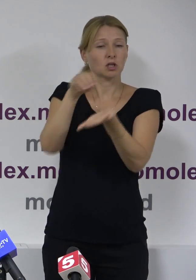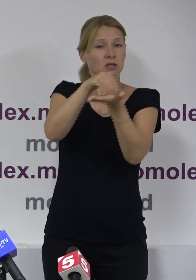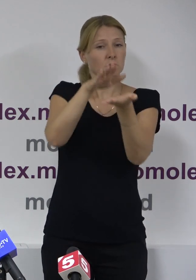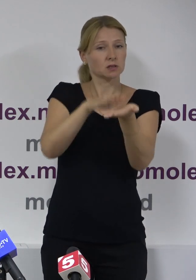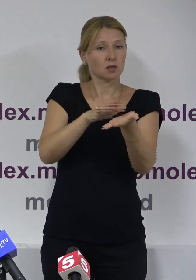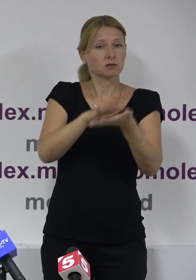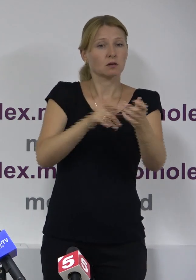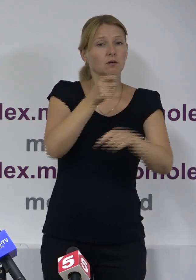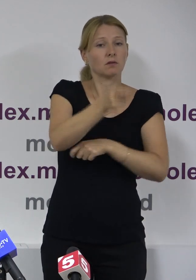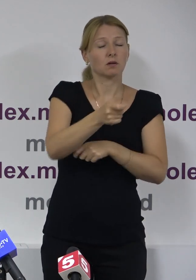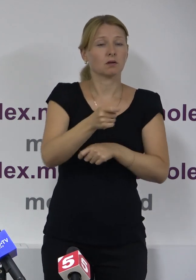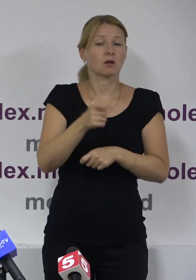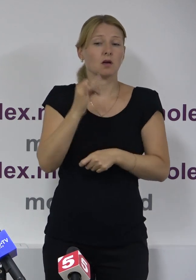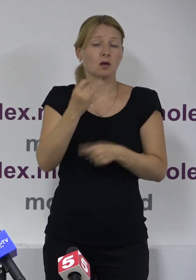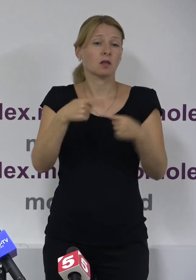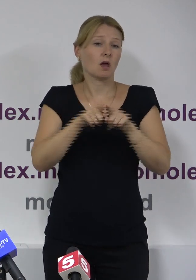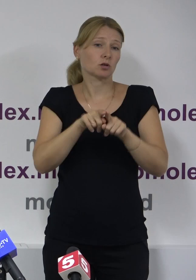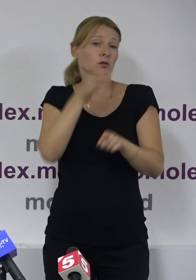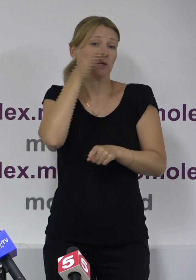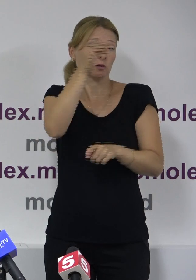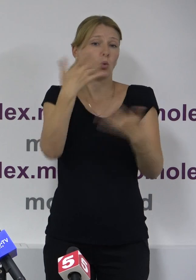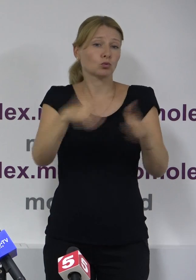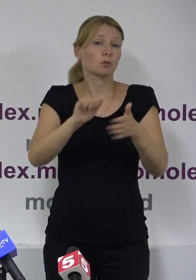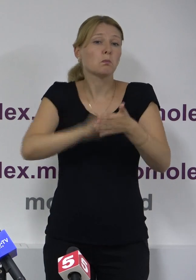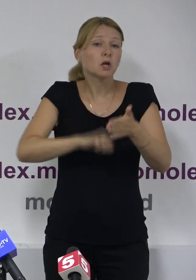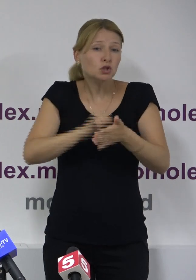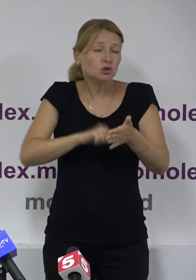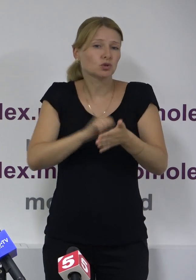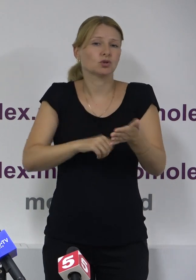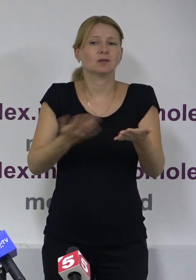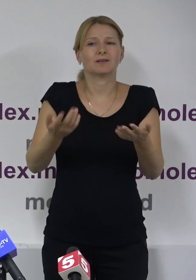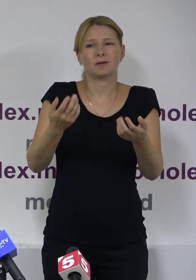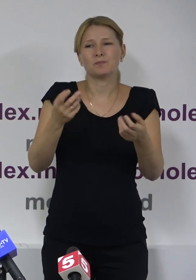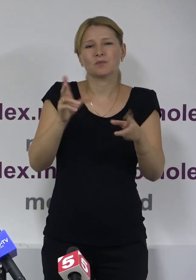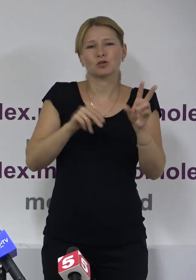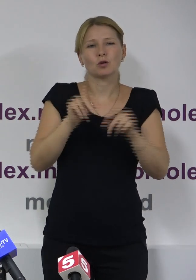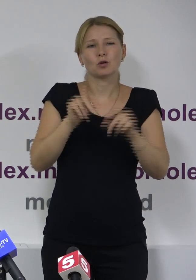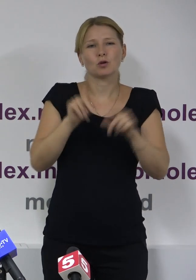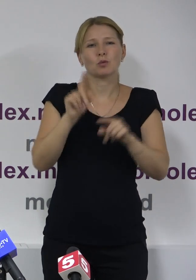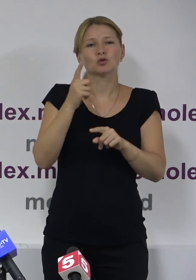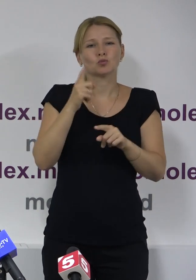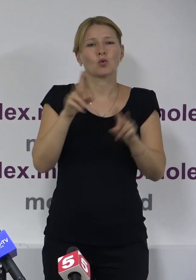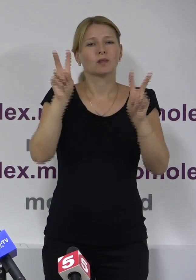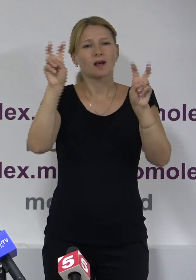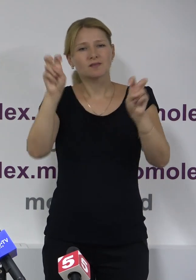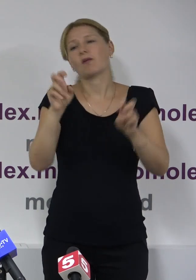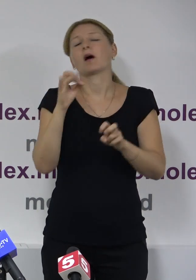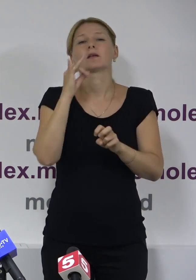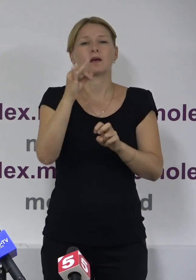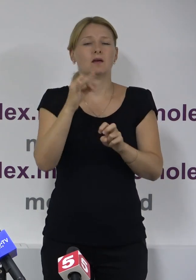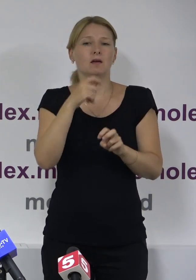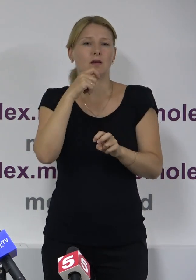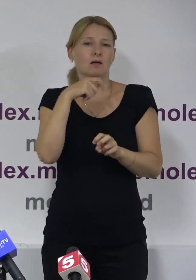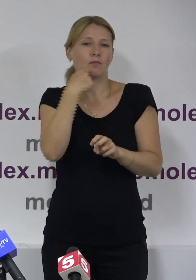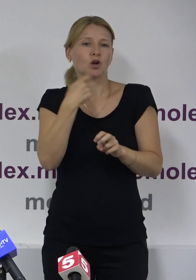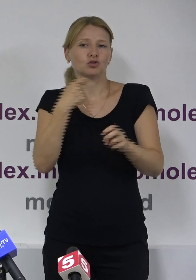invocând inclusiv motive legate de similitudine sau identitate dintre denumirea unui